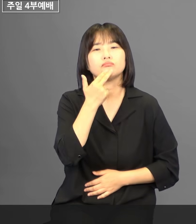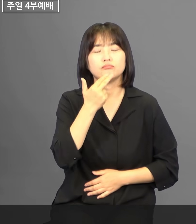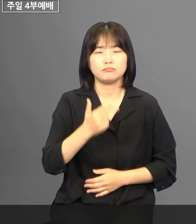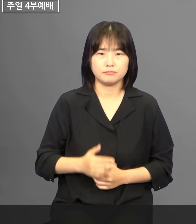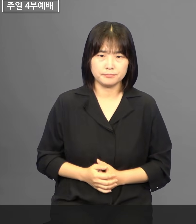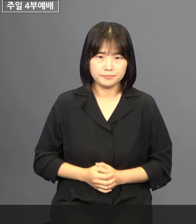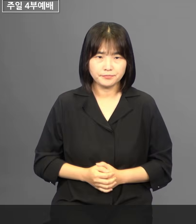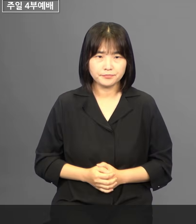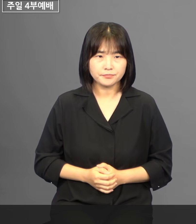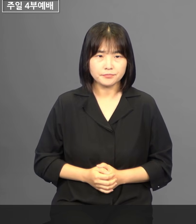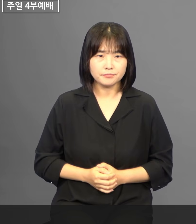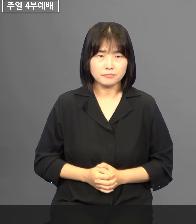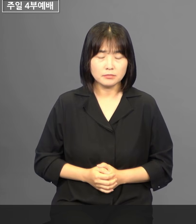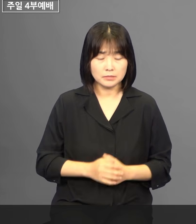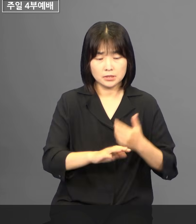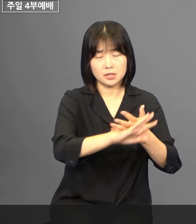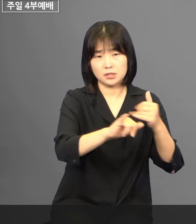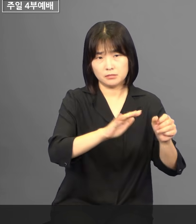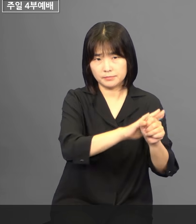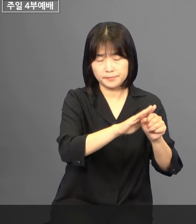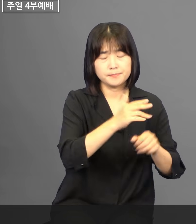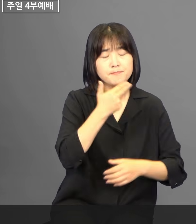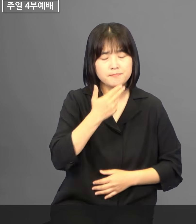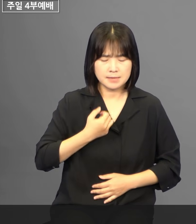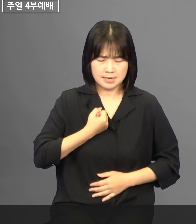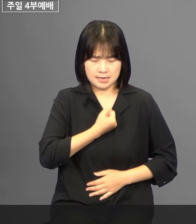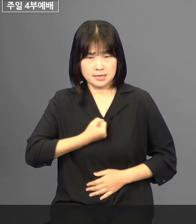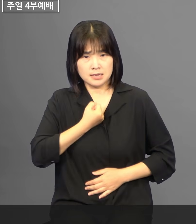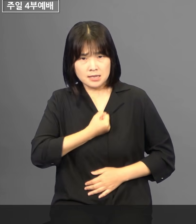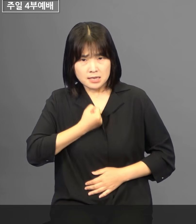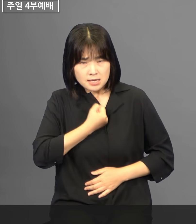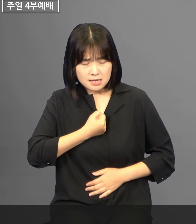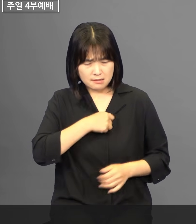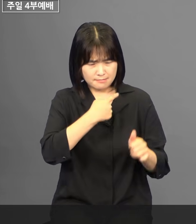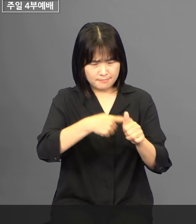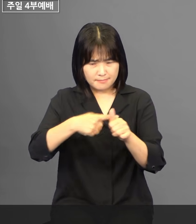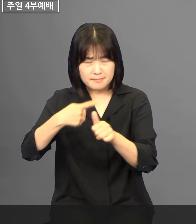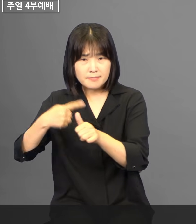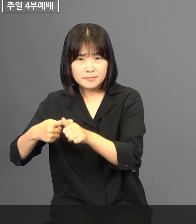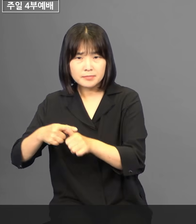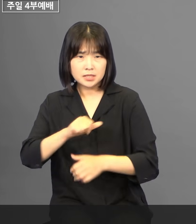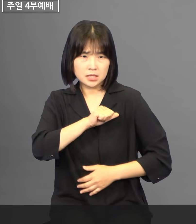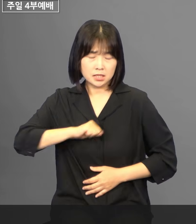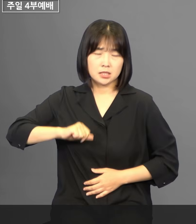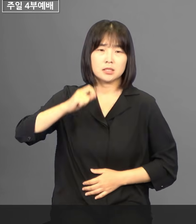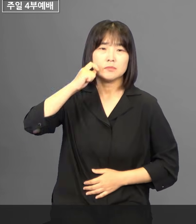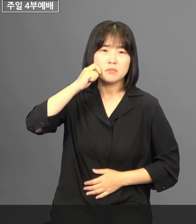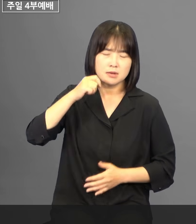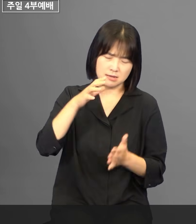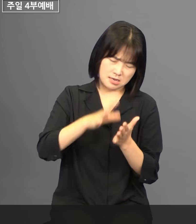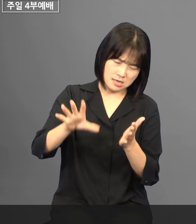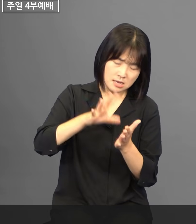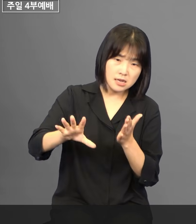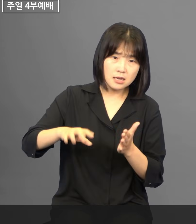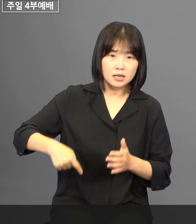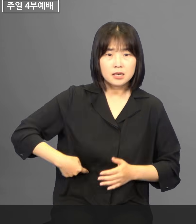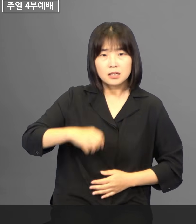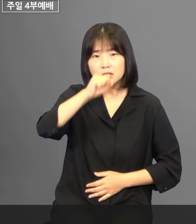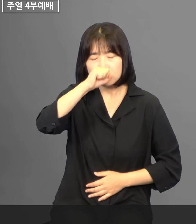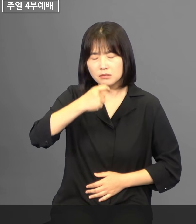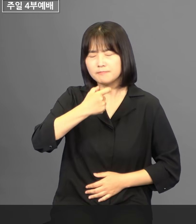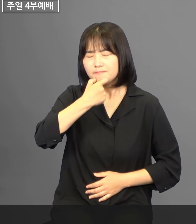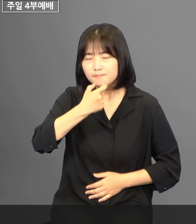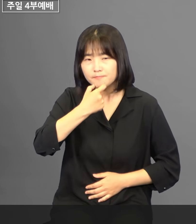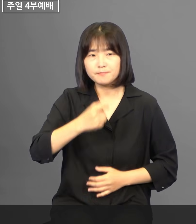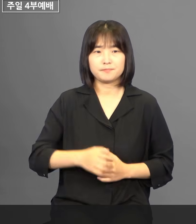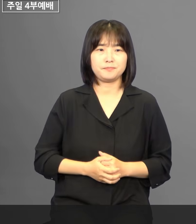모르며 불경스러우며 무정하며 원한을 풀지 아니하며 비방하며 절제가 없으며 난폭하며